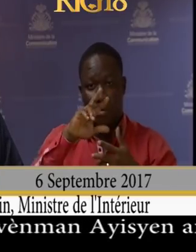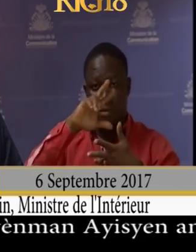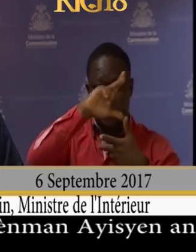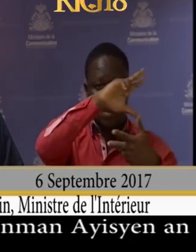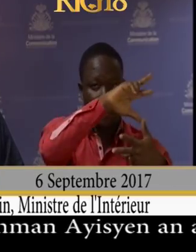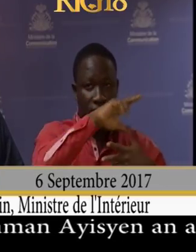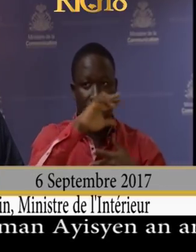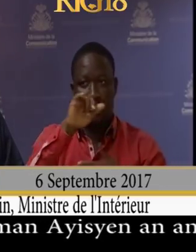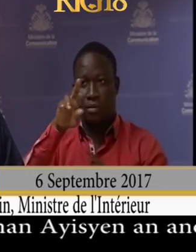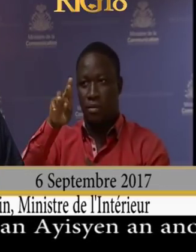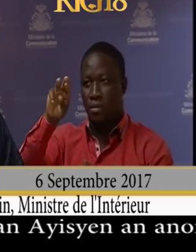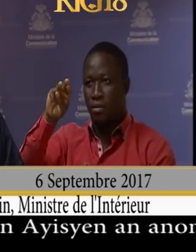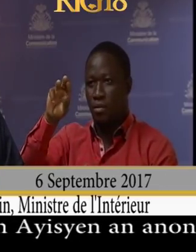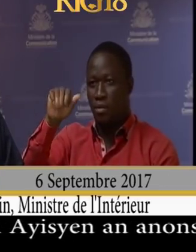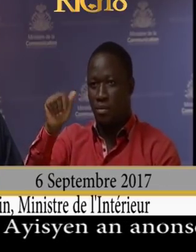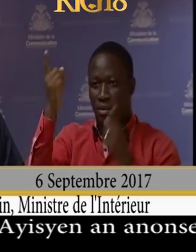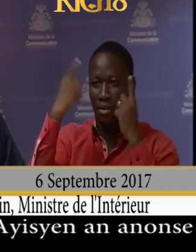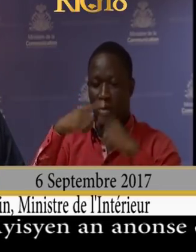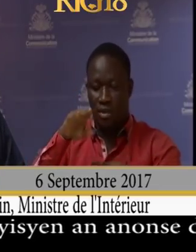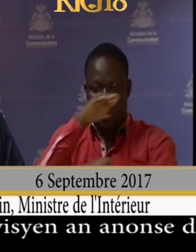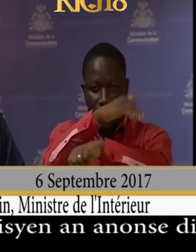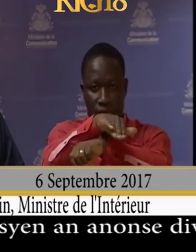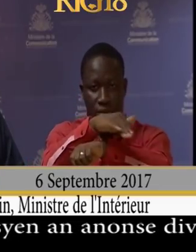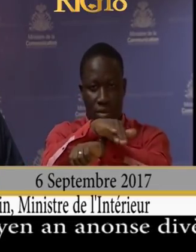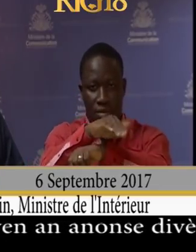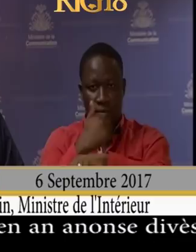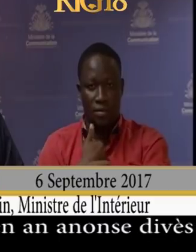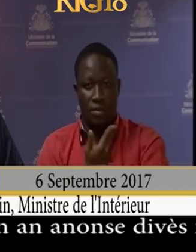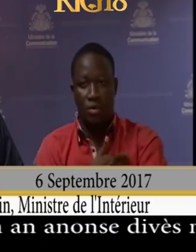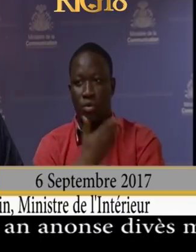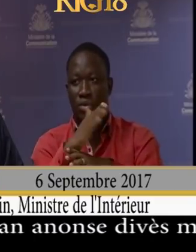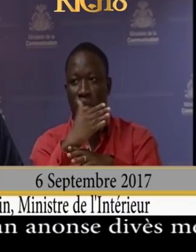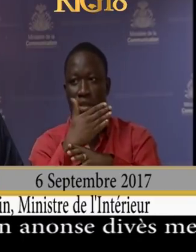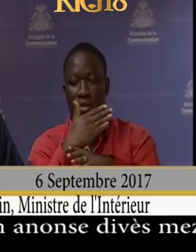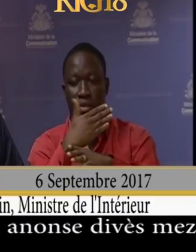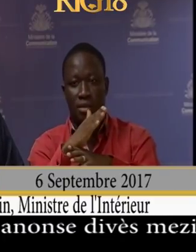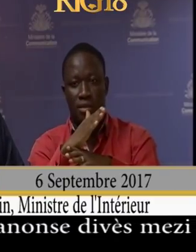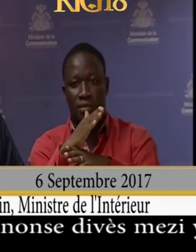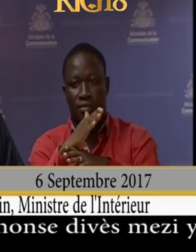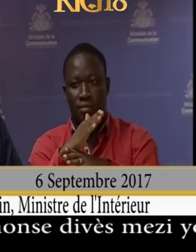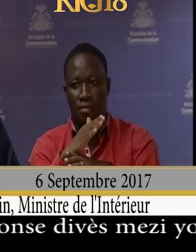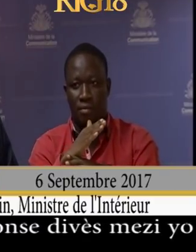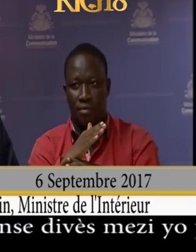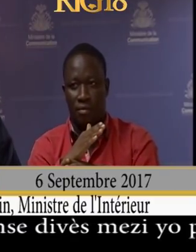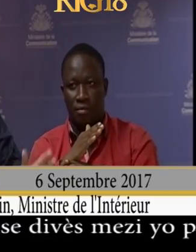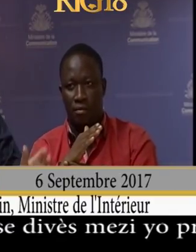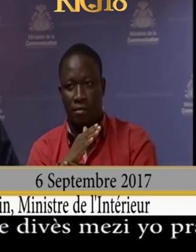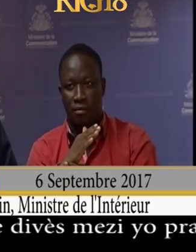pays, ya, depuis la nuit, là, nous déjà diligenté